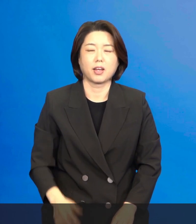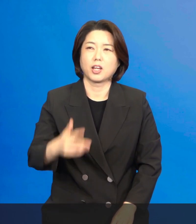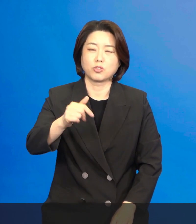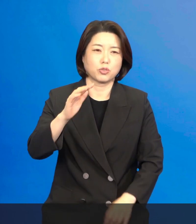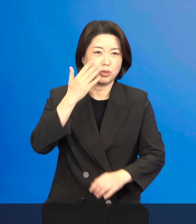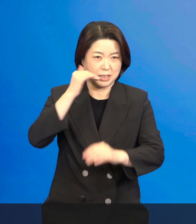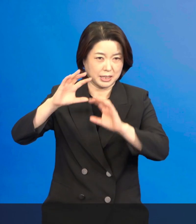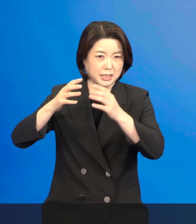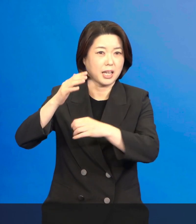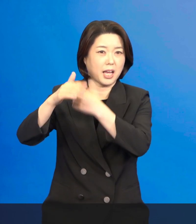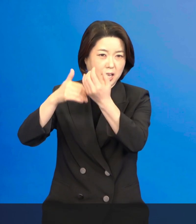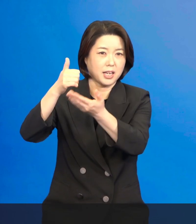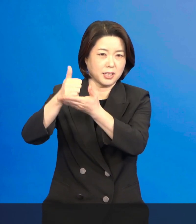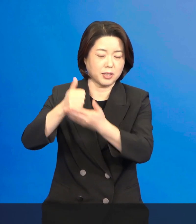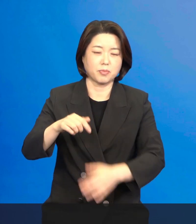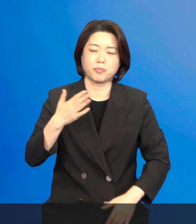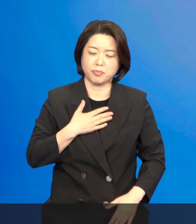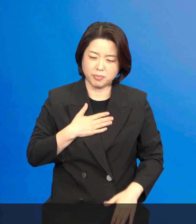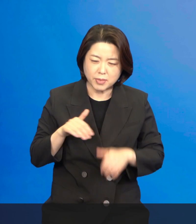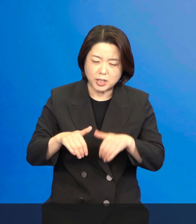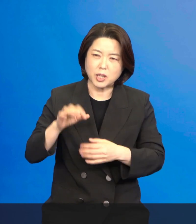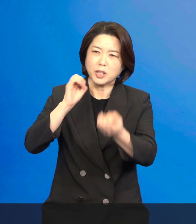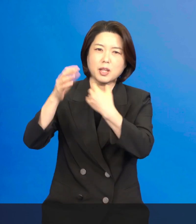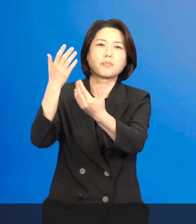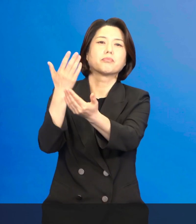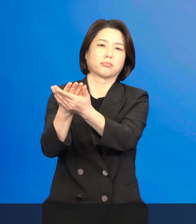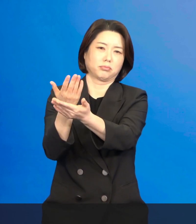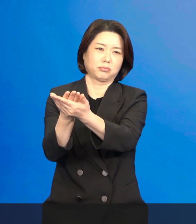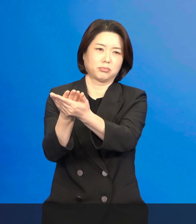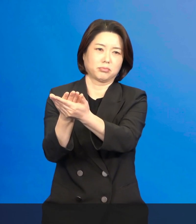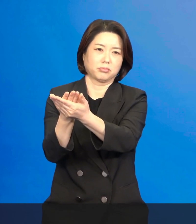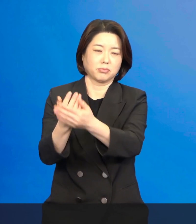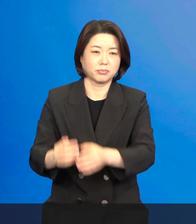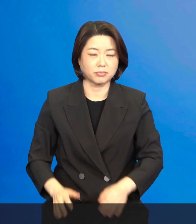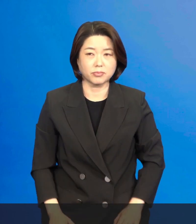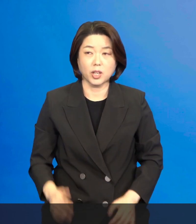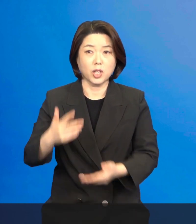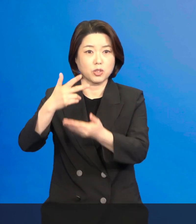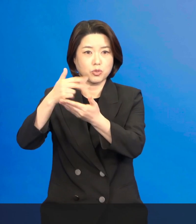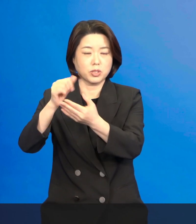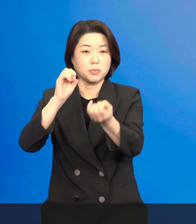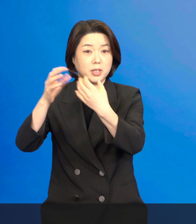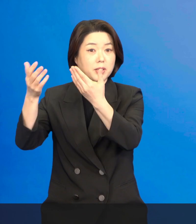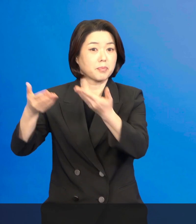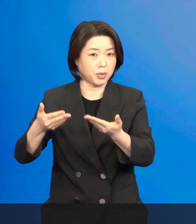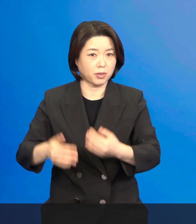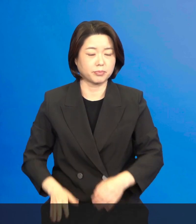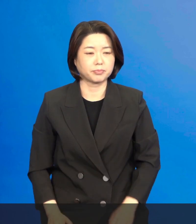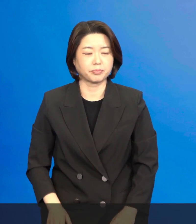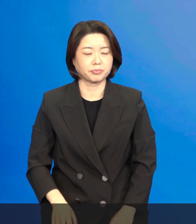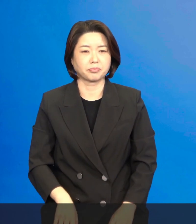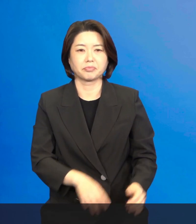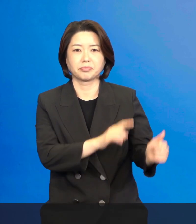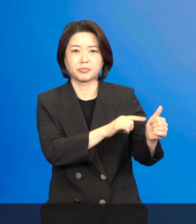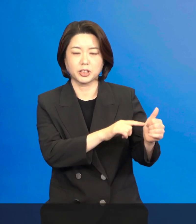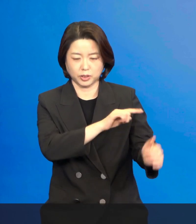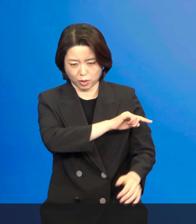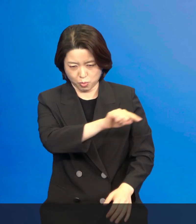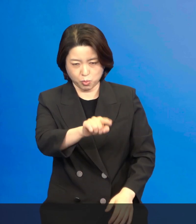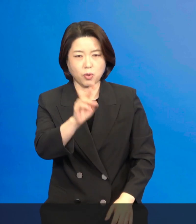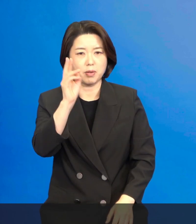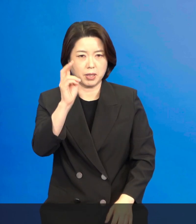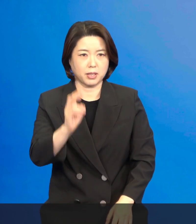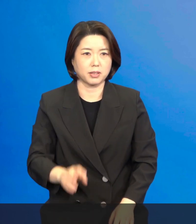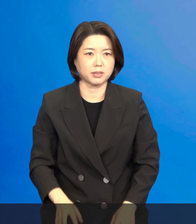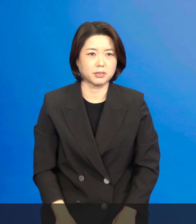이스라엘의 하나님, 이 종에게 대답하여 주십시오. 주님께서 대답하셨다. 그가 내려올